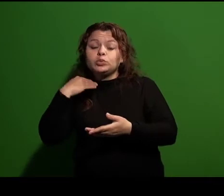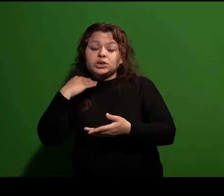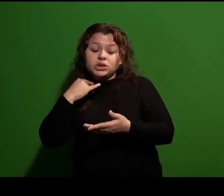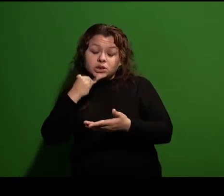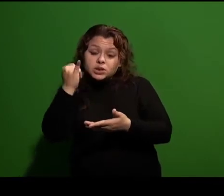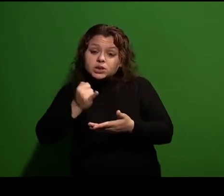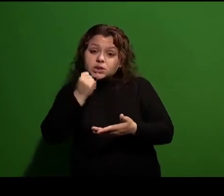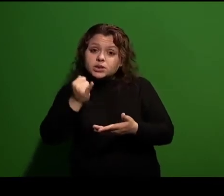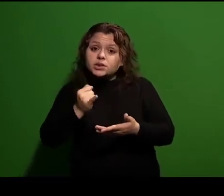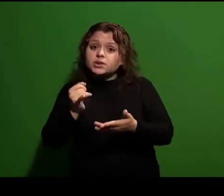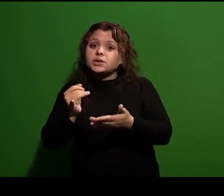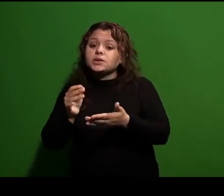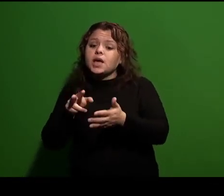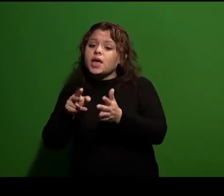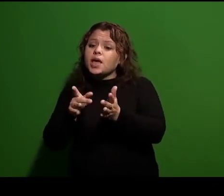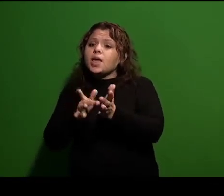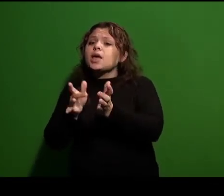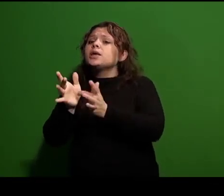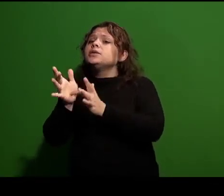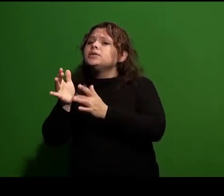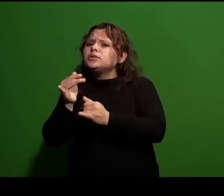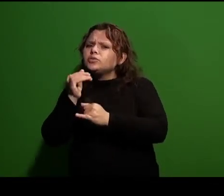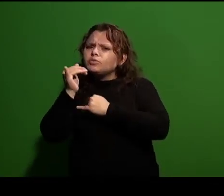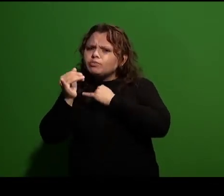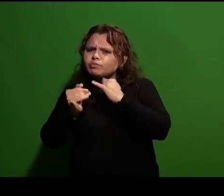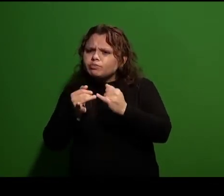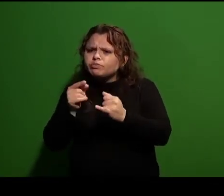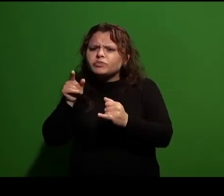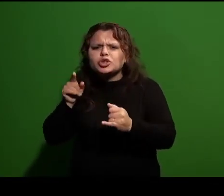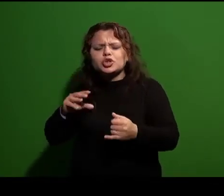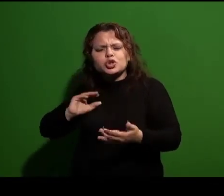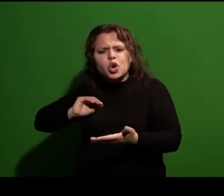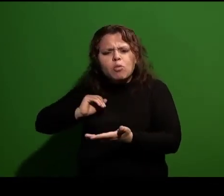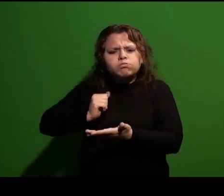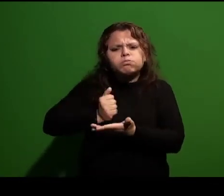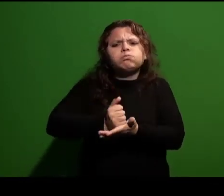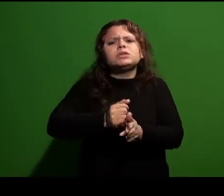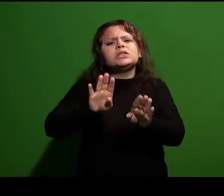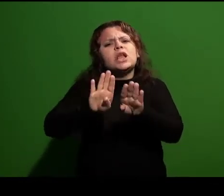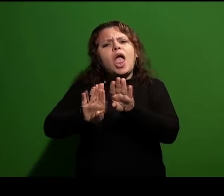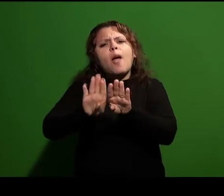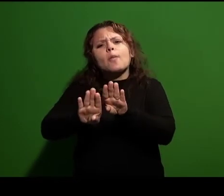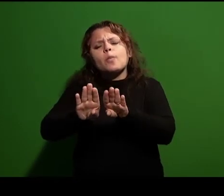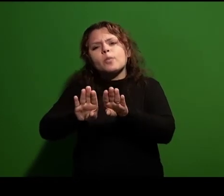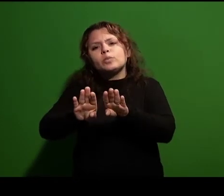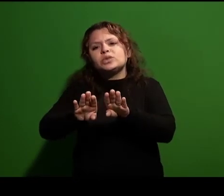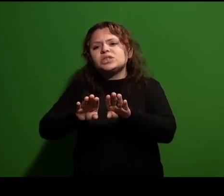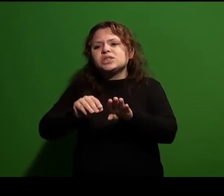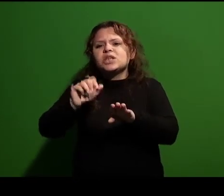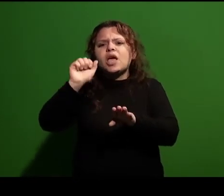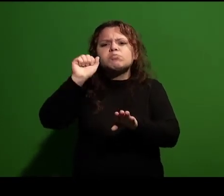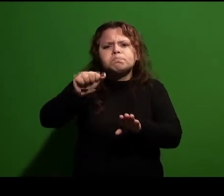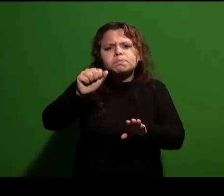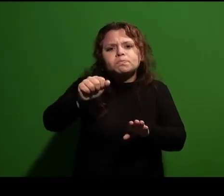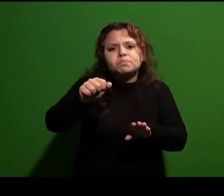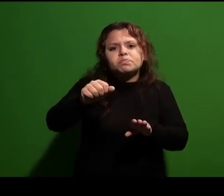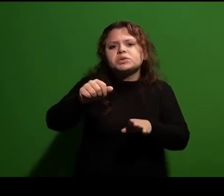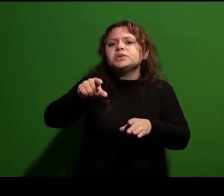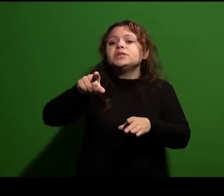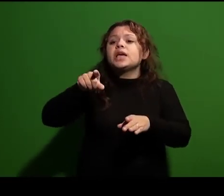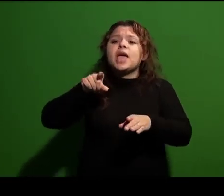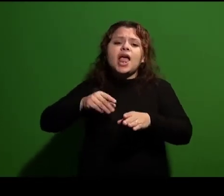Elena de White cita Apocalipsis 3:20 diciendo de Jesús: «He aquí, estoy a la puerta y llamo». Jesús